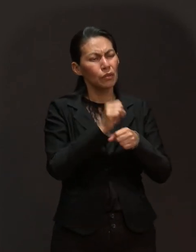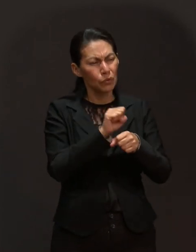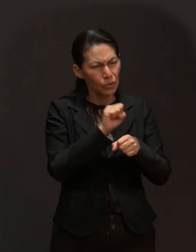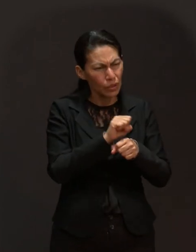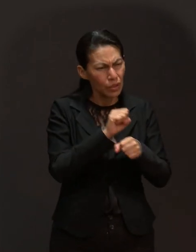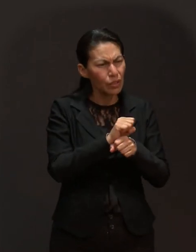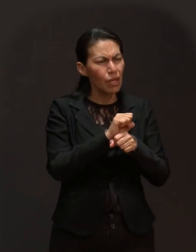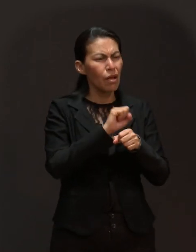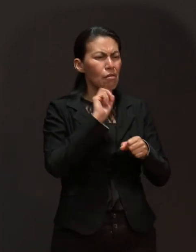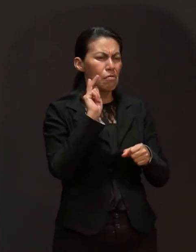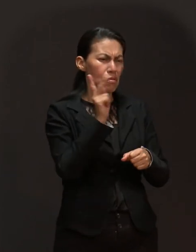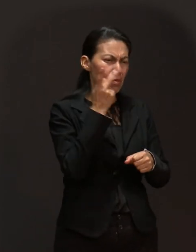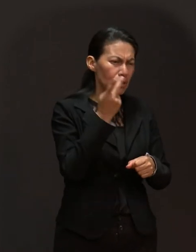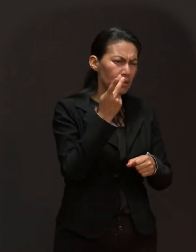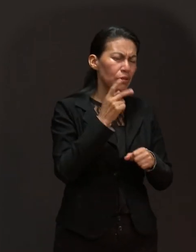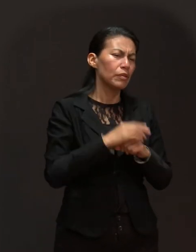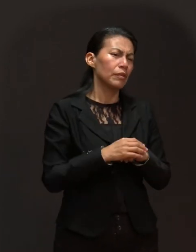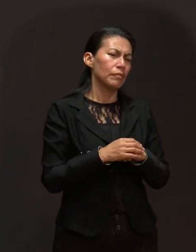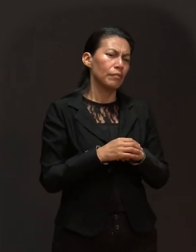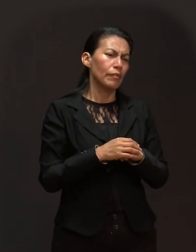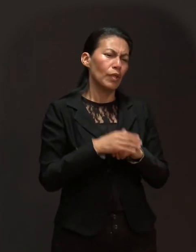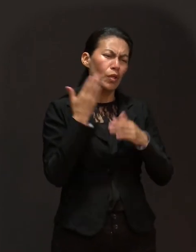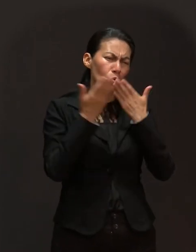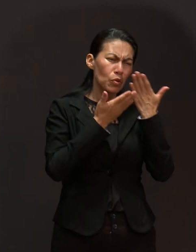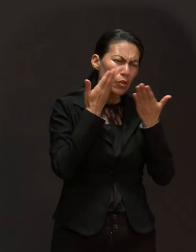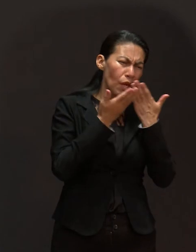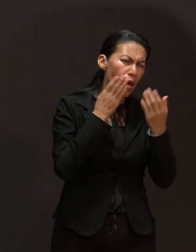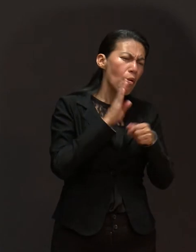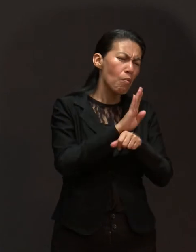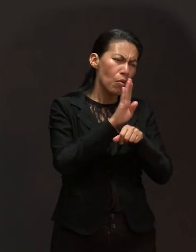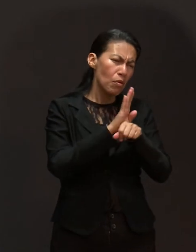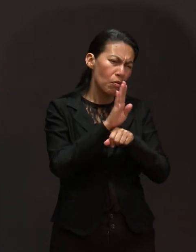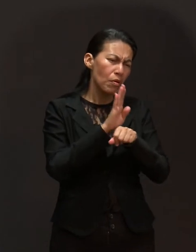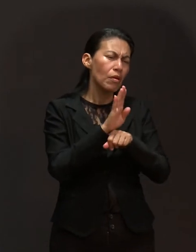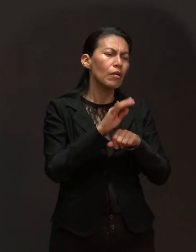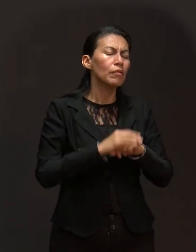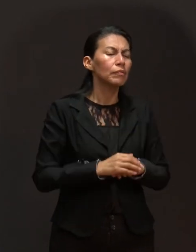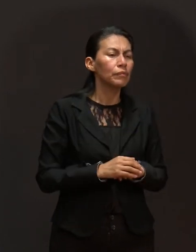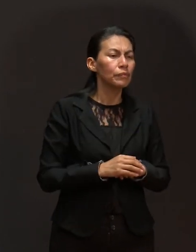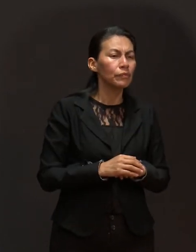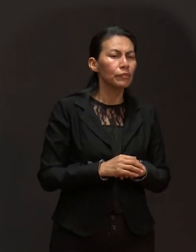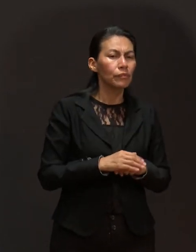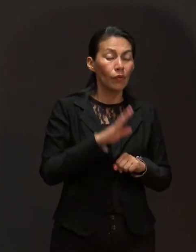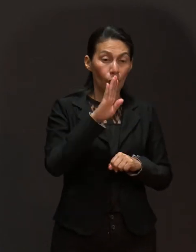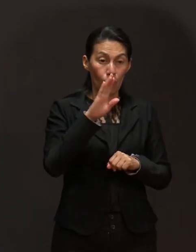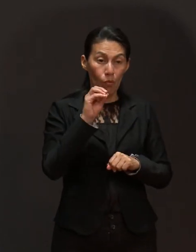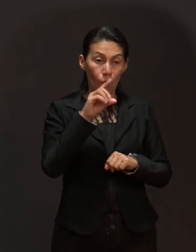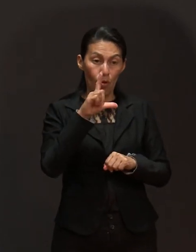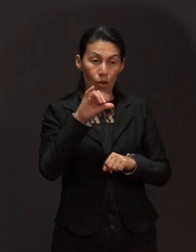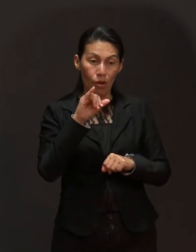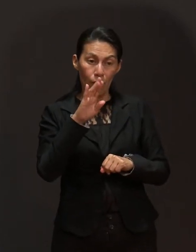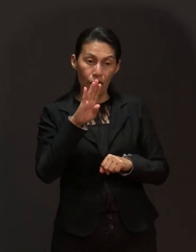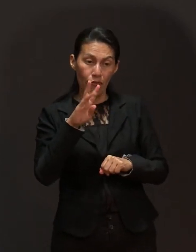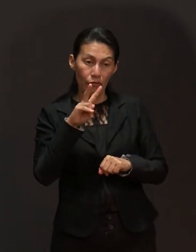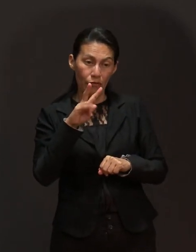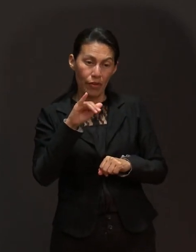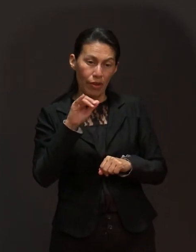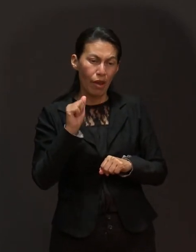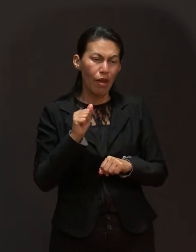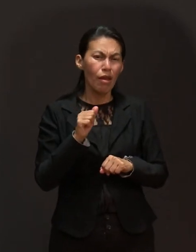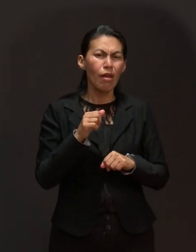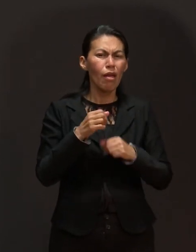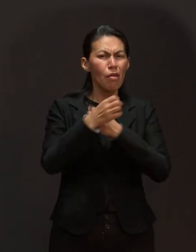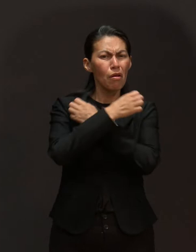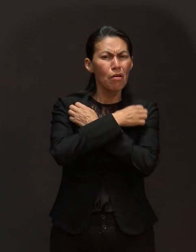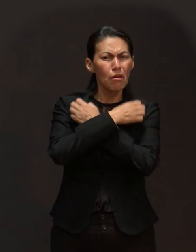secundaria, y como aquí se diría la prepa, en Bolivia, en un colegio adventista de Bolivia. Entonces, siempre tuve la influencia de la